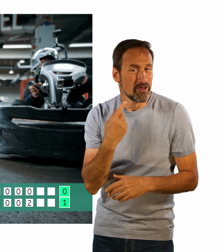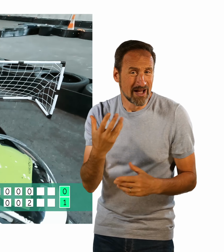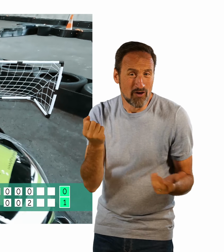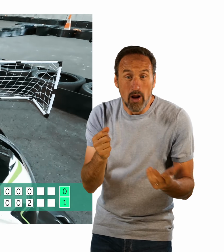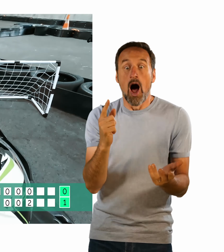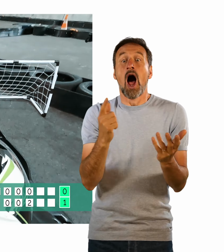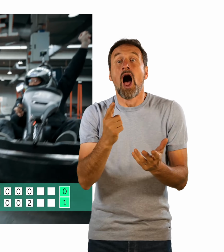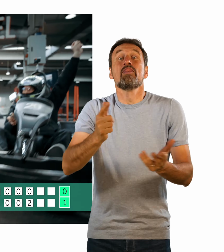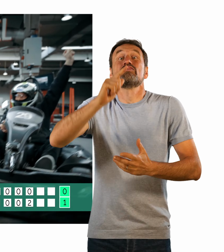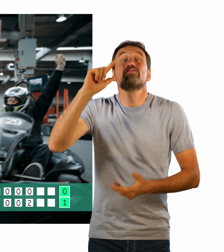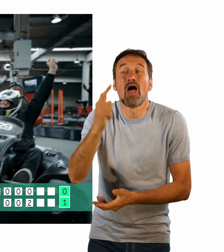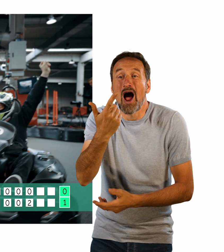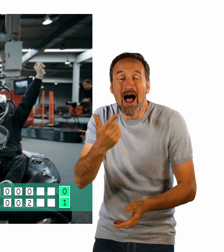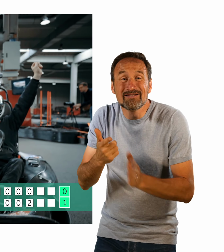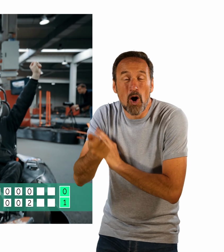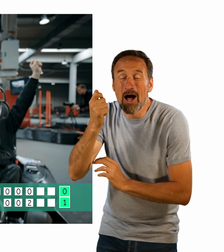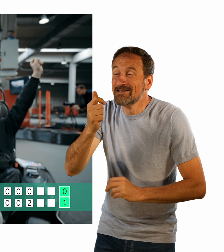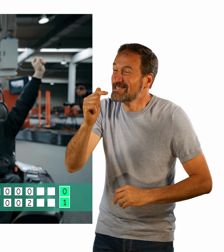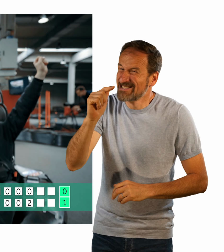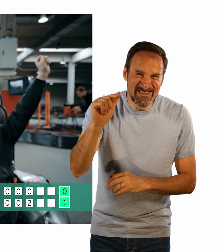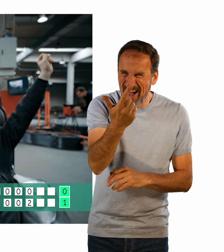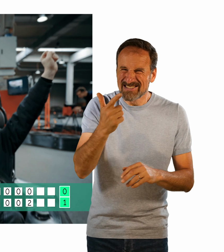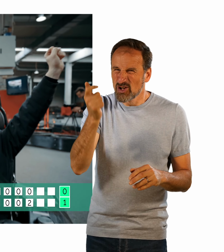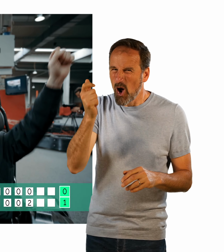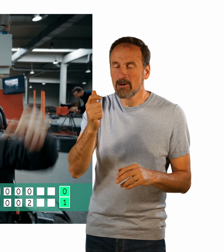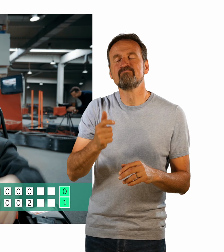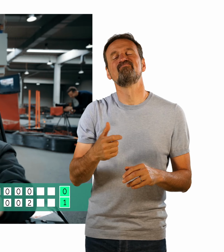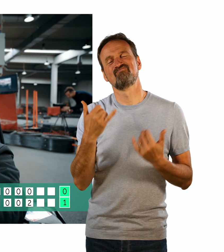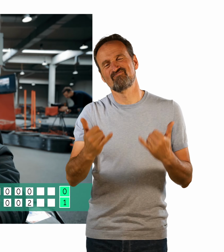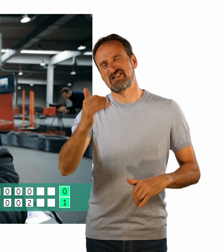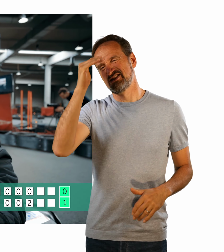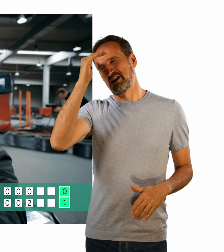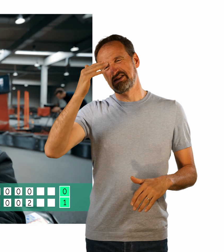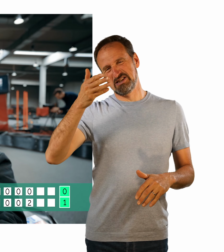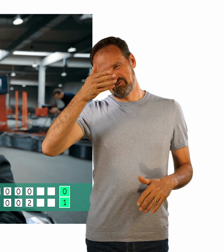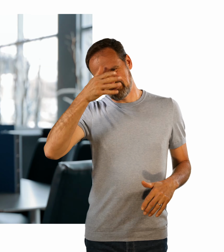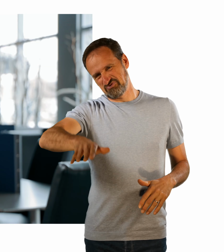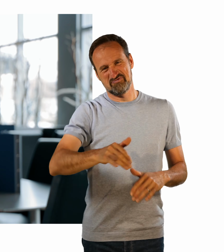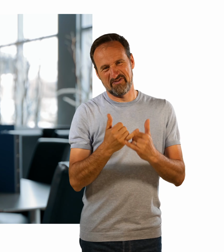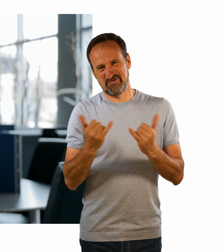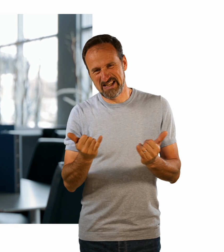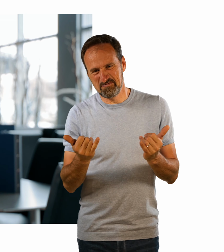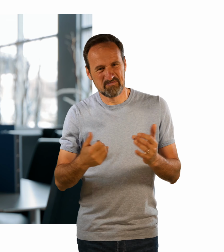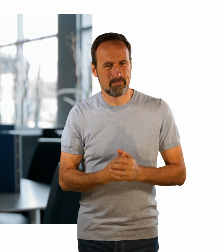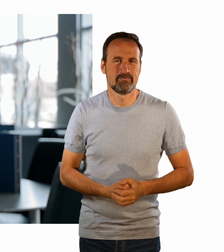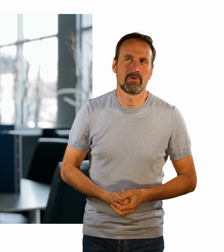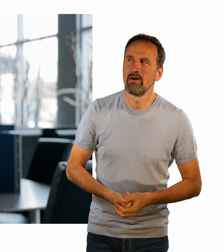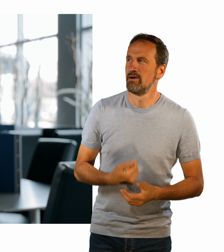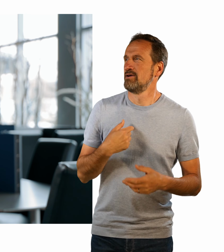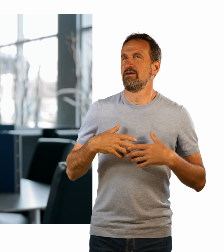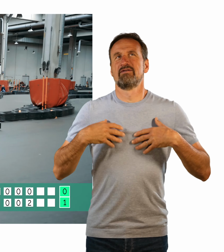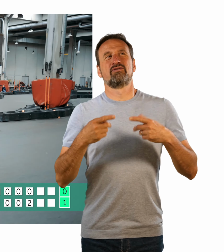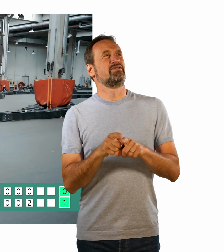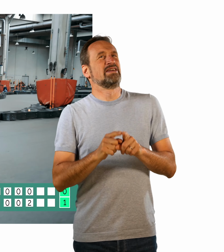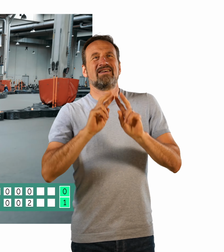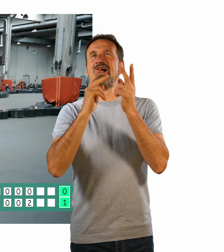Und noch ein Tor. Zweites Tor in einer Runde. Jawohl, Basti hat hier den Dreh raus. Gewinnt diese Runde. Ja, fast so, wenn ich eine Weltmeisterschaft